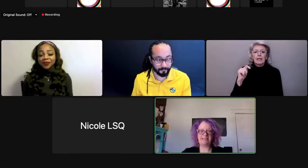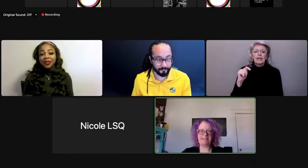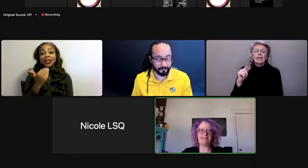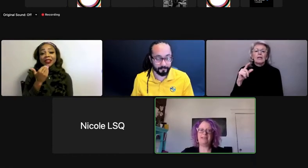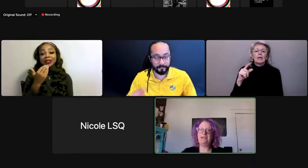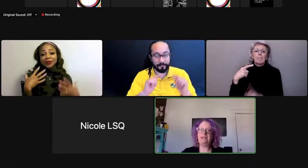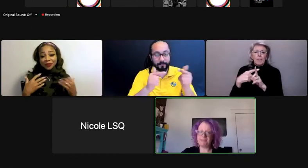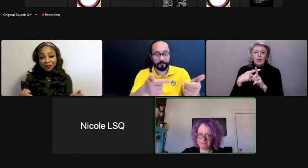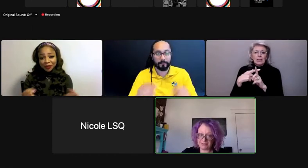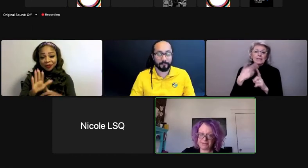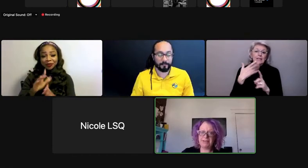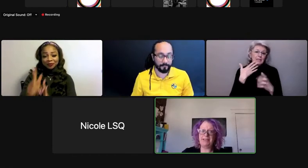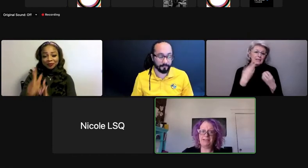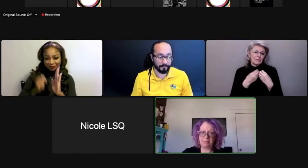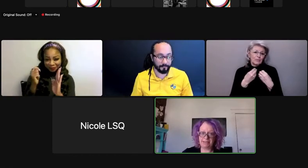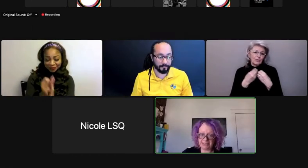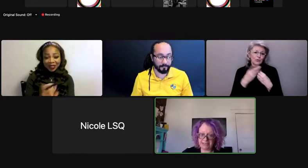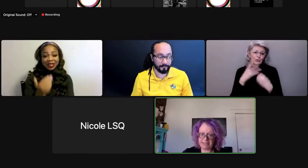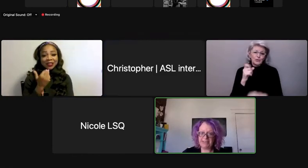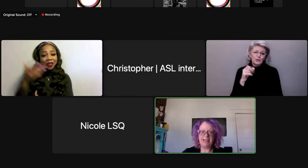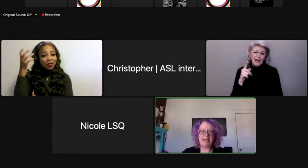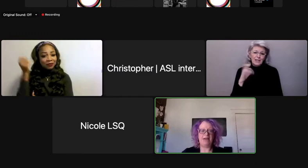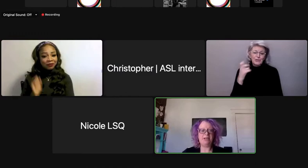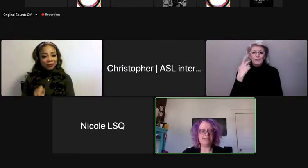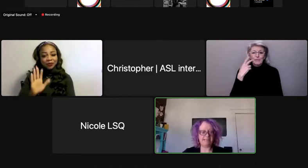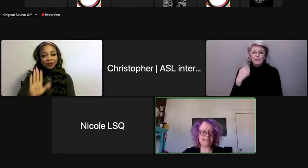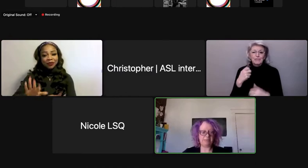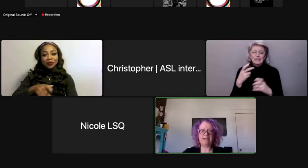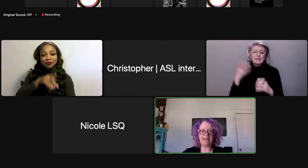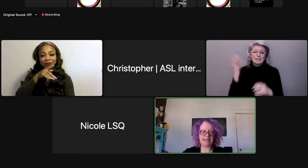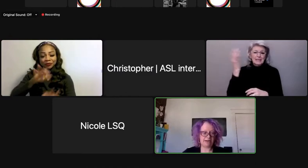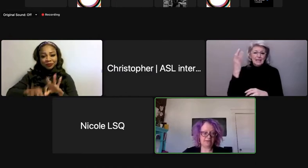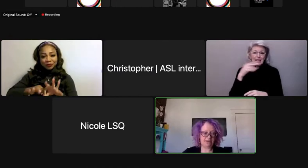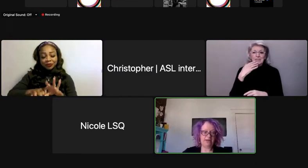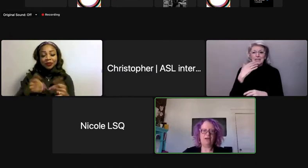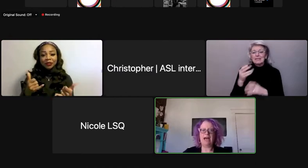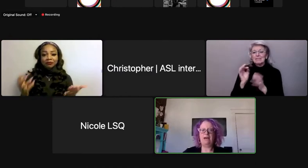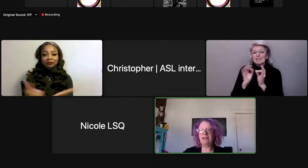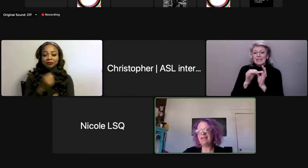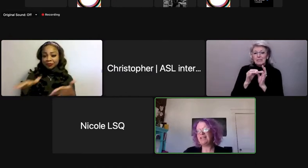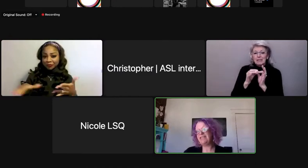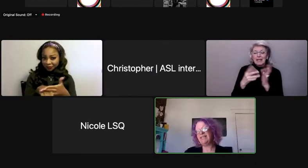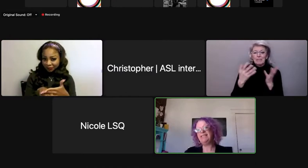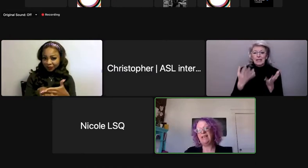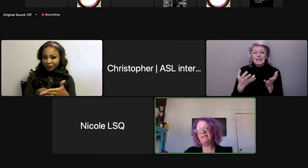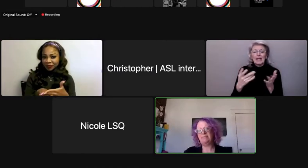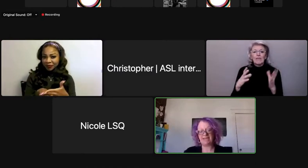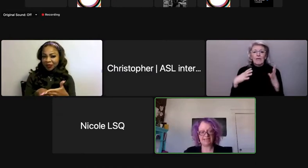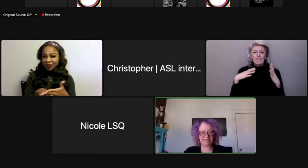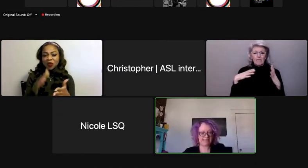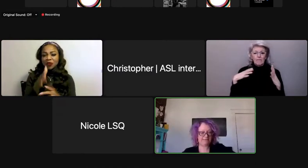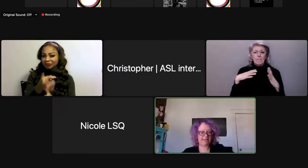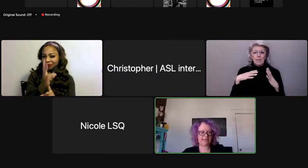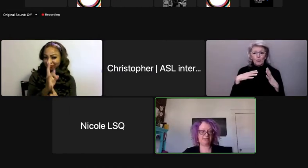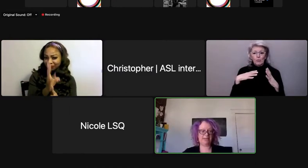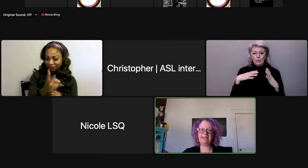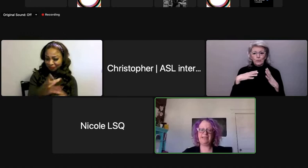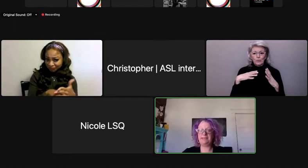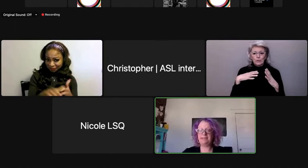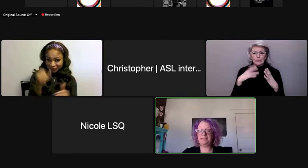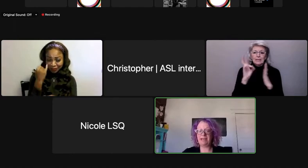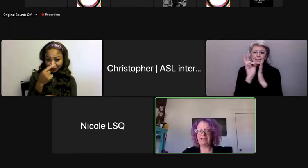Merci Courage pour cette présentation. Merci Christopher pour l'interprétation. Nous allons faire une pause. Sept